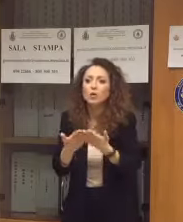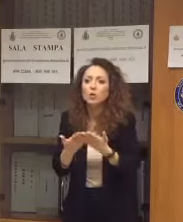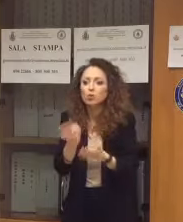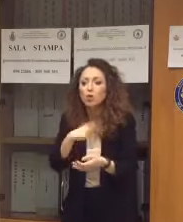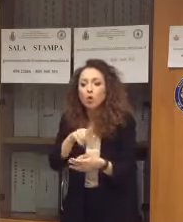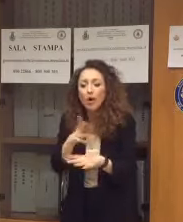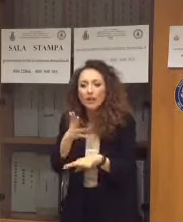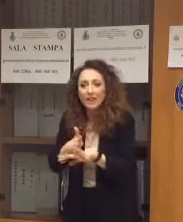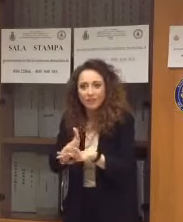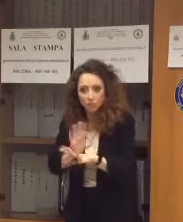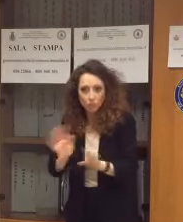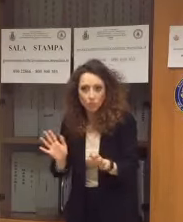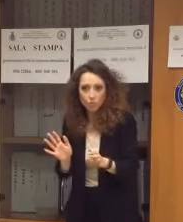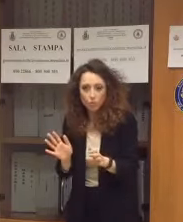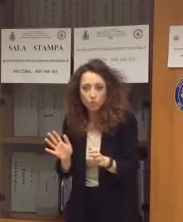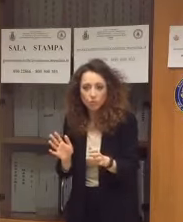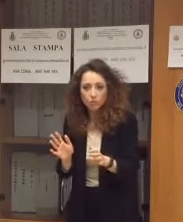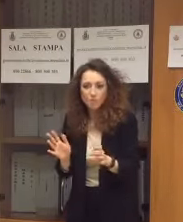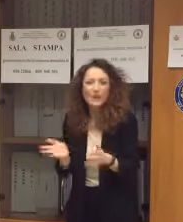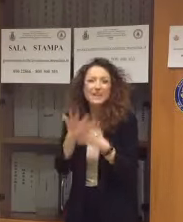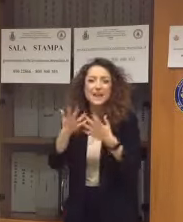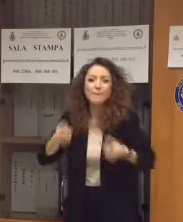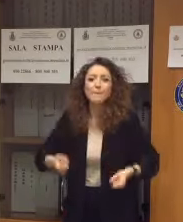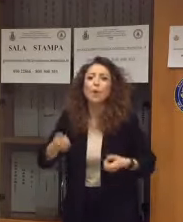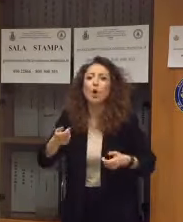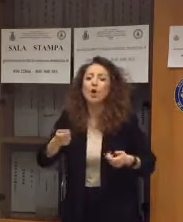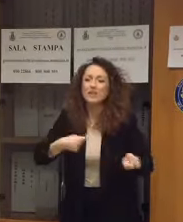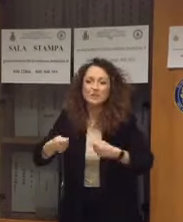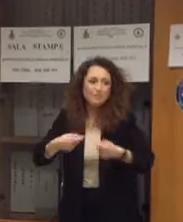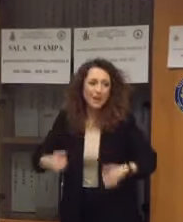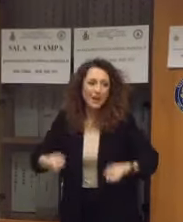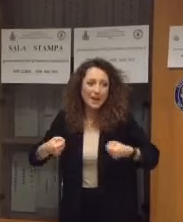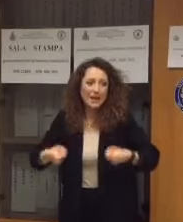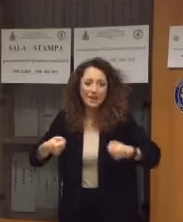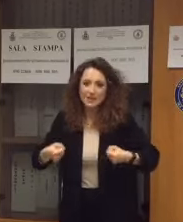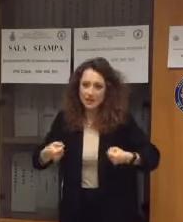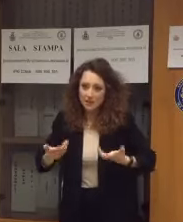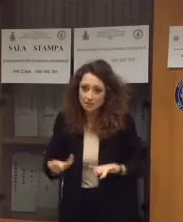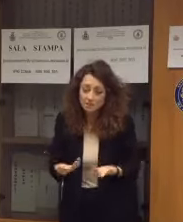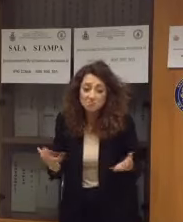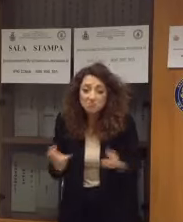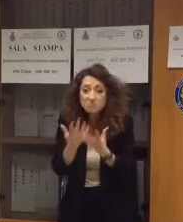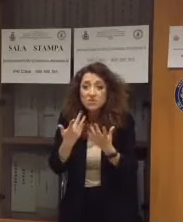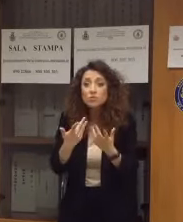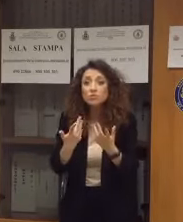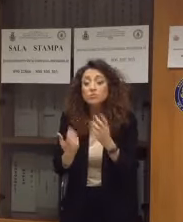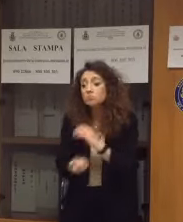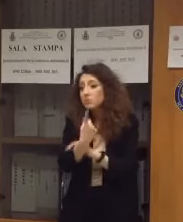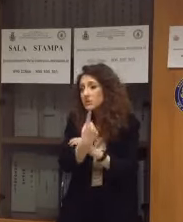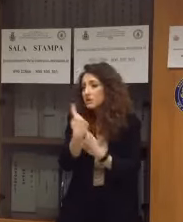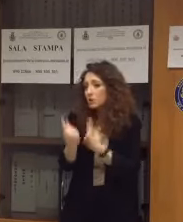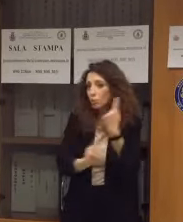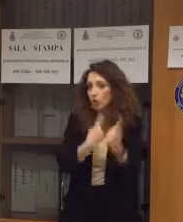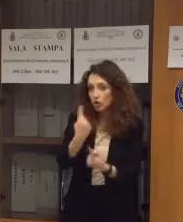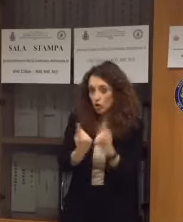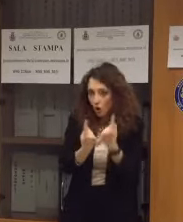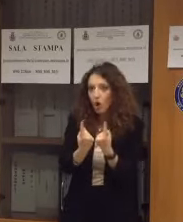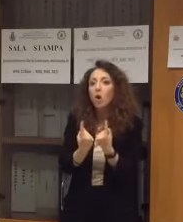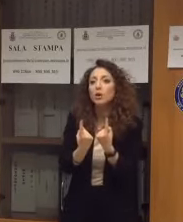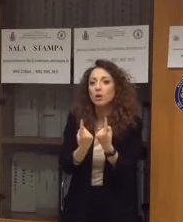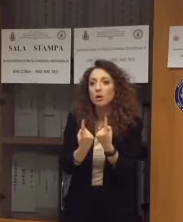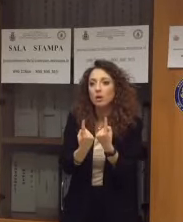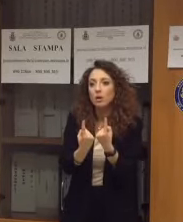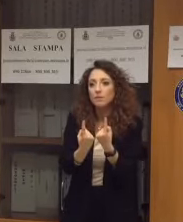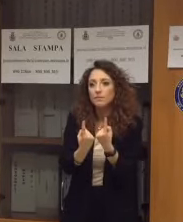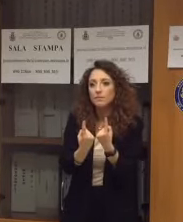intervenuti anche attraverso il pacco della spesa. Quindi se ci sono delle situazioni che da un punto di vista strettamente giuridico